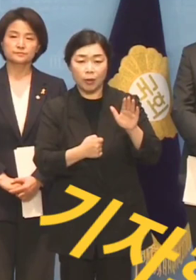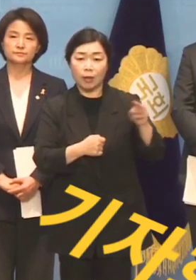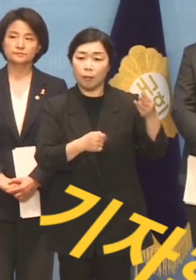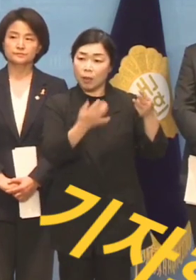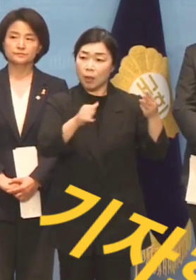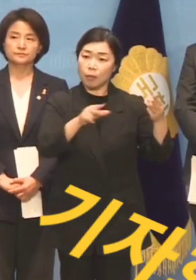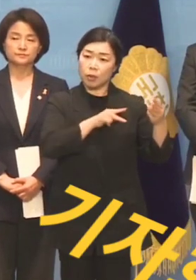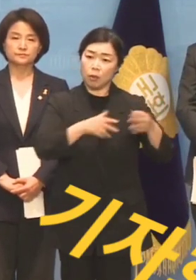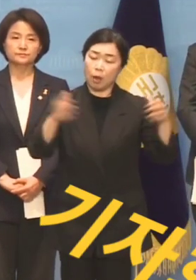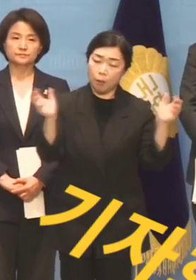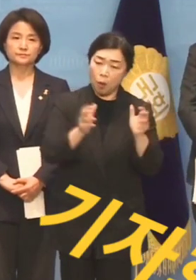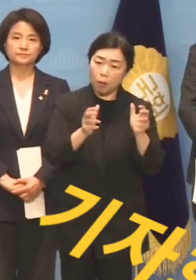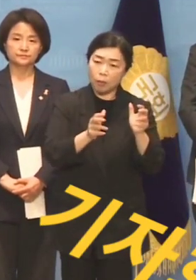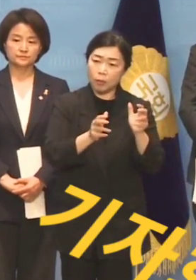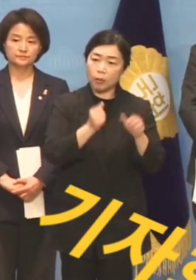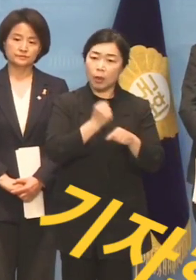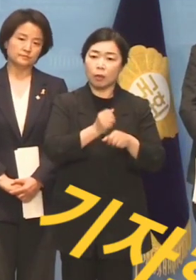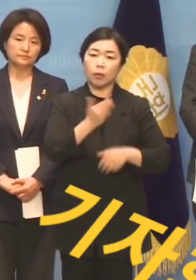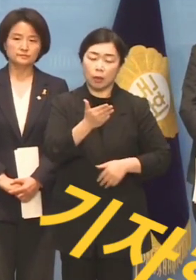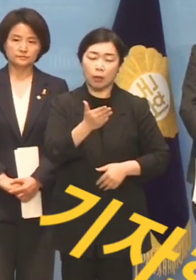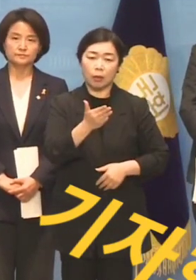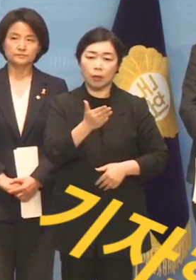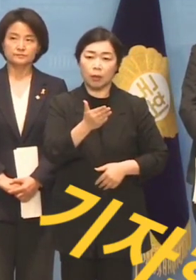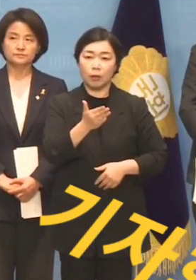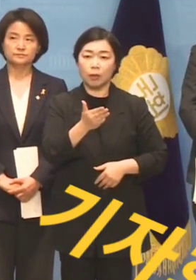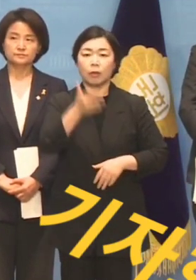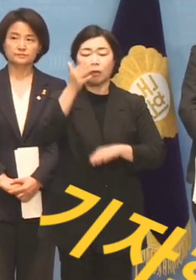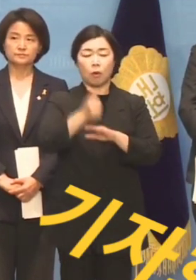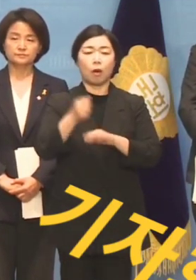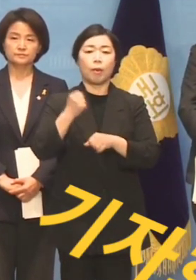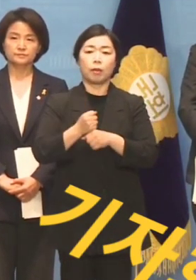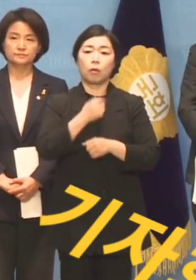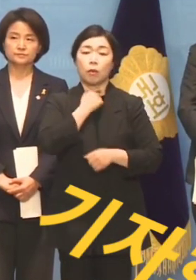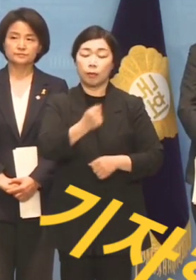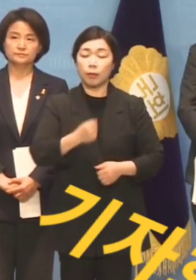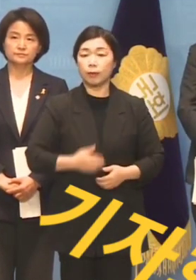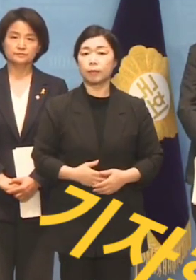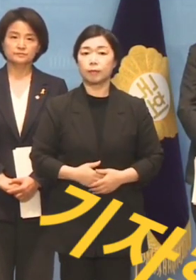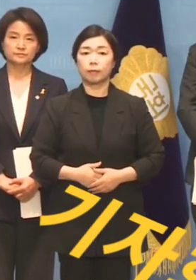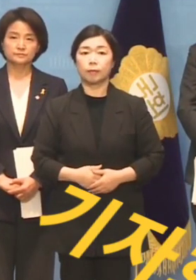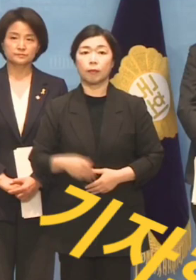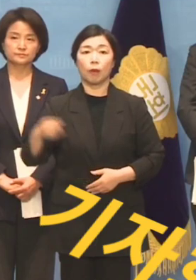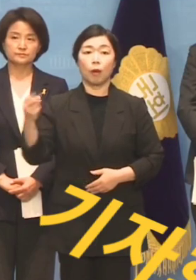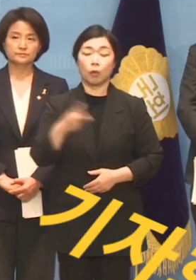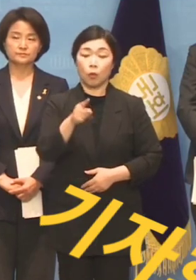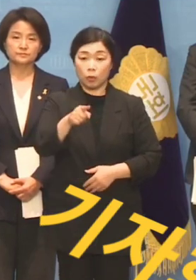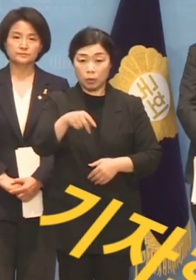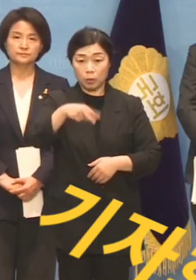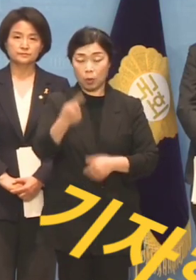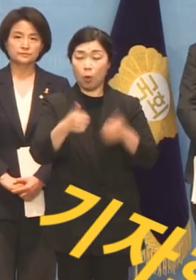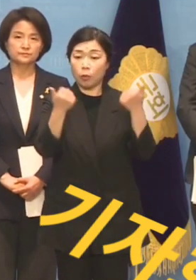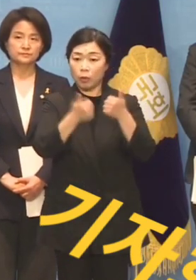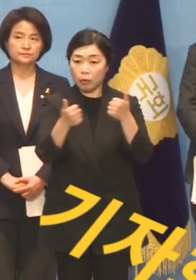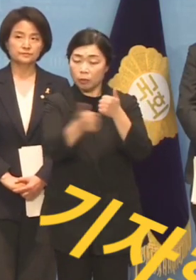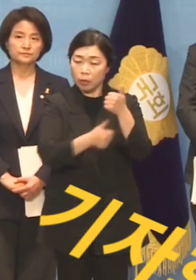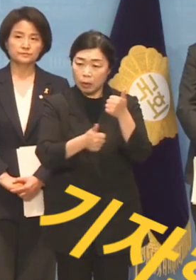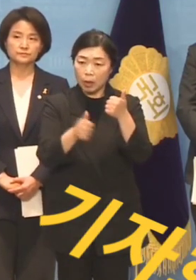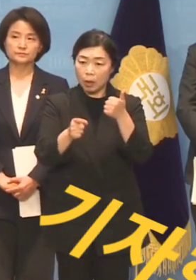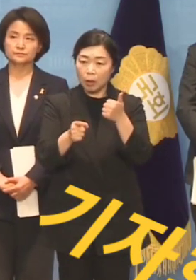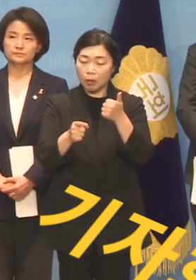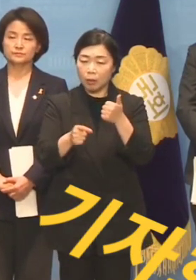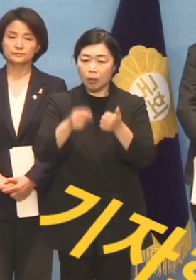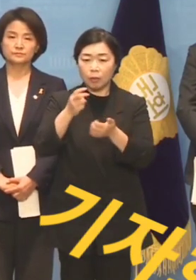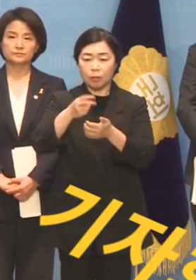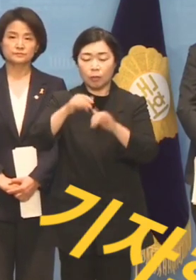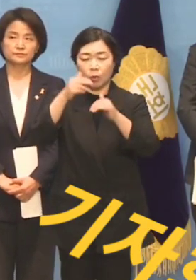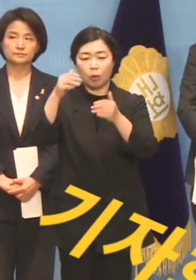의원들의 마음을 하나로 모아내는 그런 소위원회를 반드시 만들어주십사 하는 부탁을 먼저 드립니다. 그리고 이 소위원회가 나름대로 단일안을